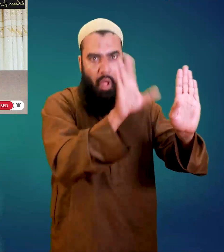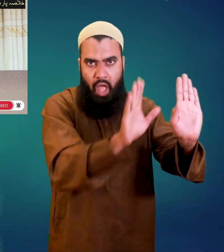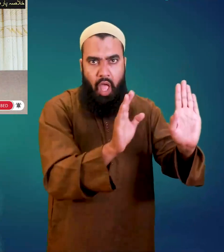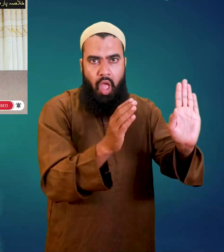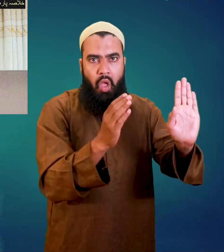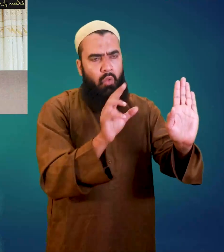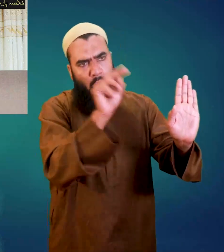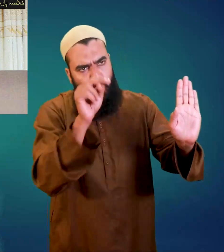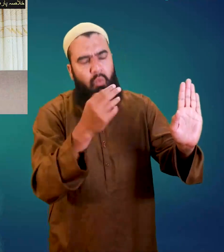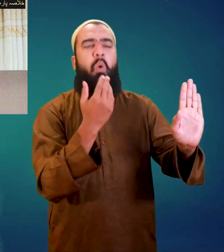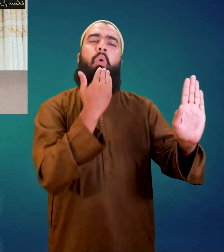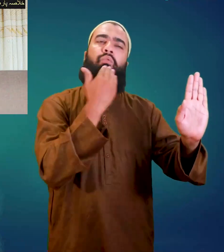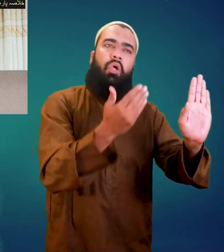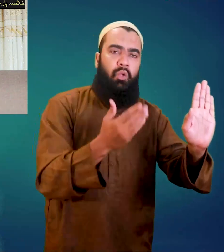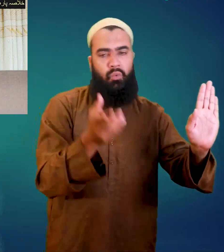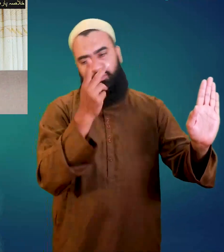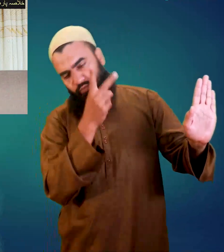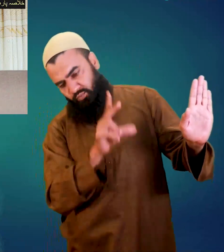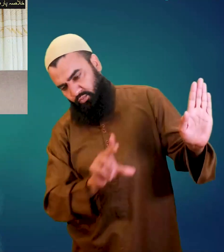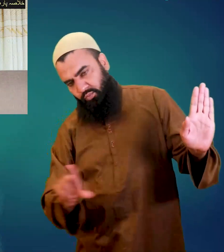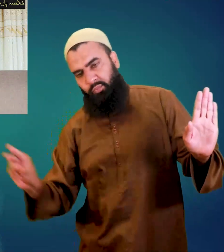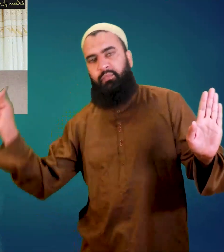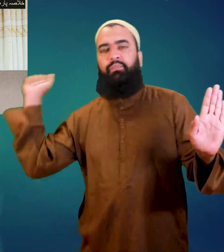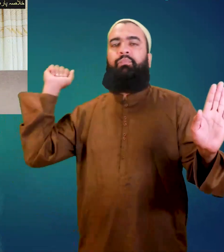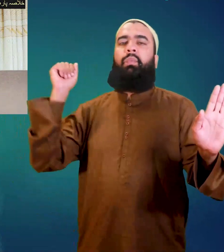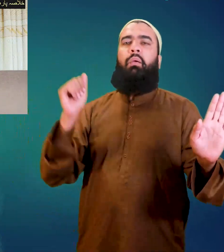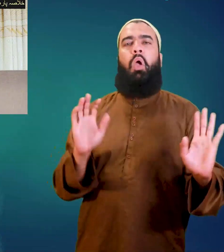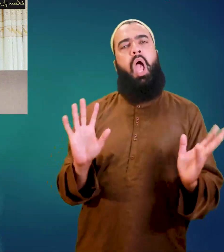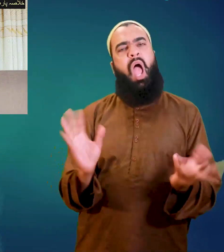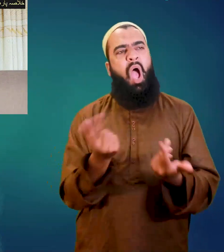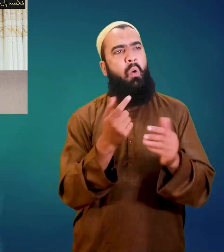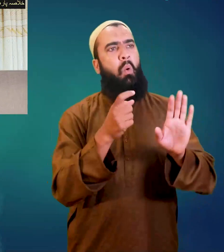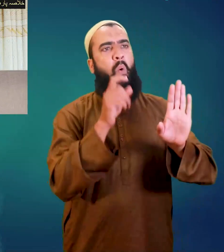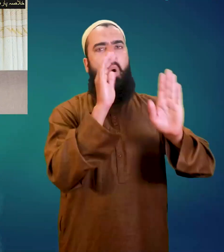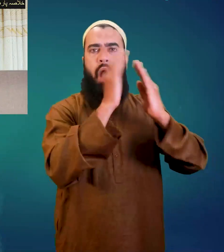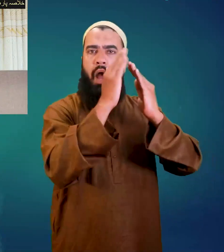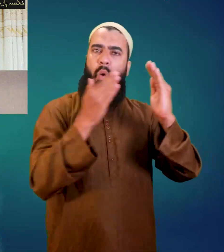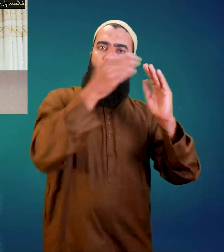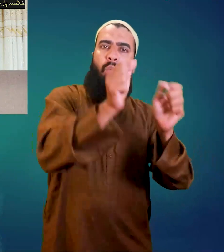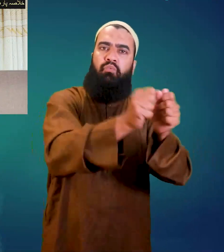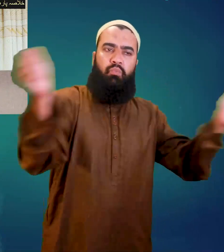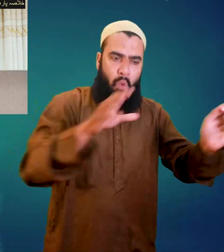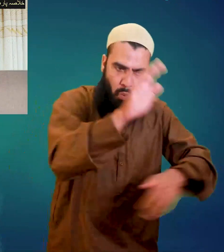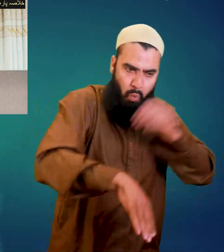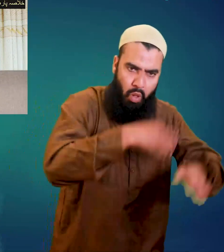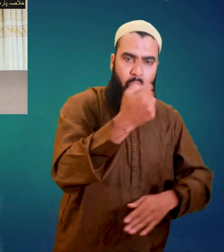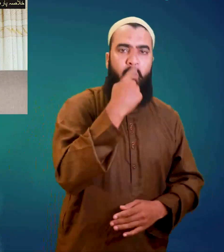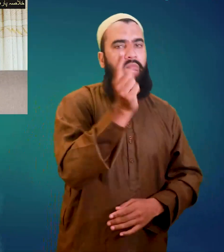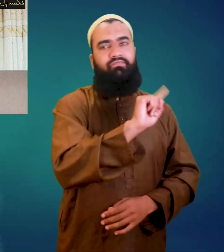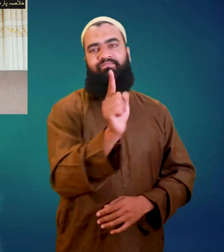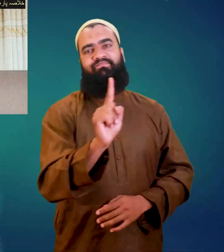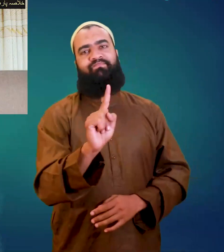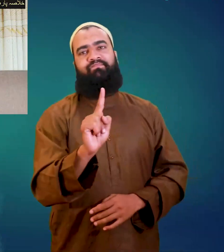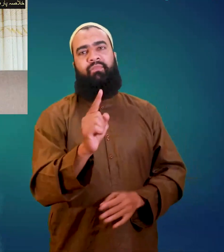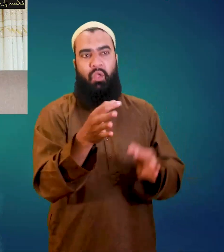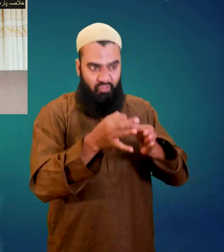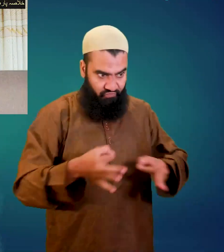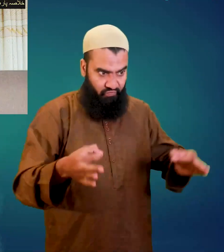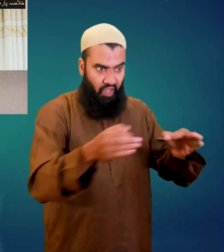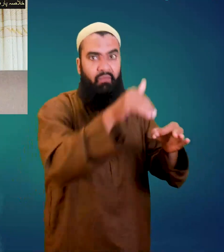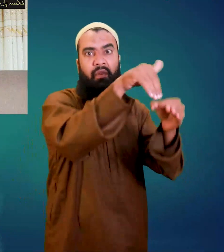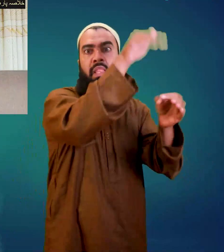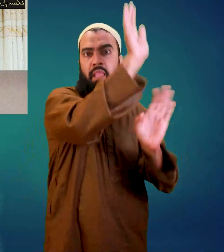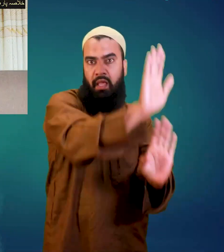ہوا جائے، بلا اجازت داخل ہوا جائے۔ جب وہ گھر اہل خانہ یہ کہیں کہ واپس چلے جاؤ تو واپس چلا